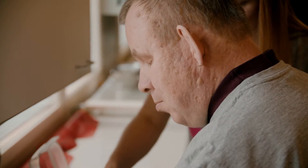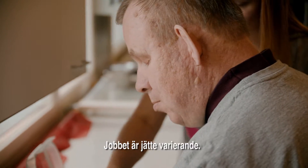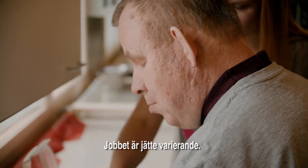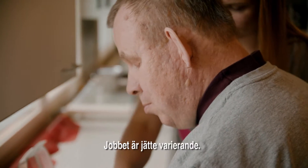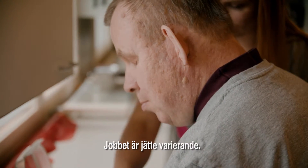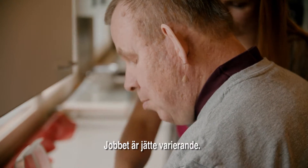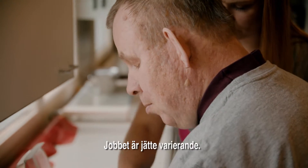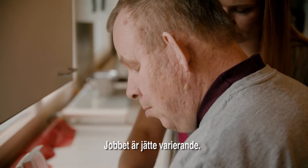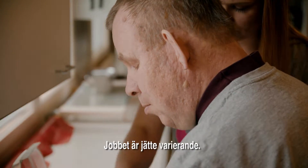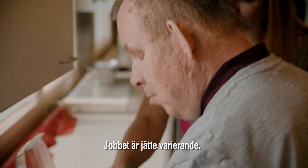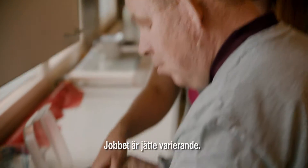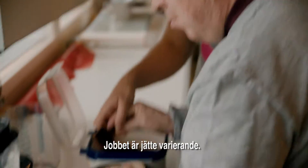Tää on tosi vaihtelevaa tää työ.